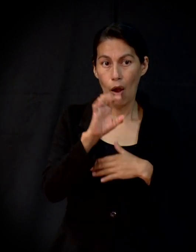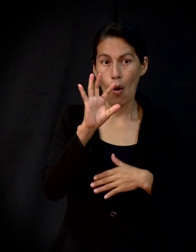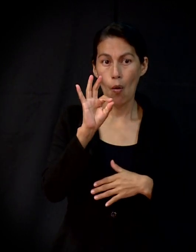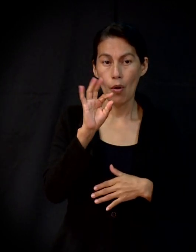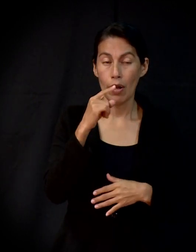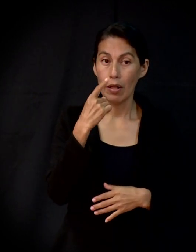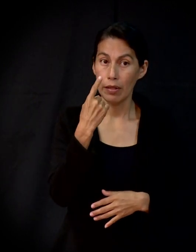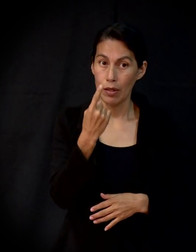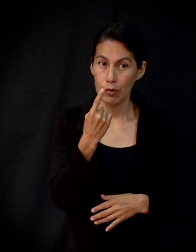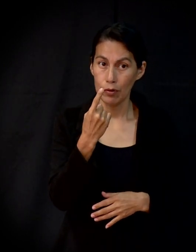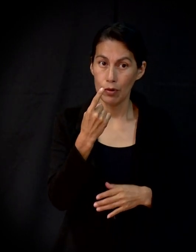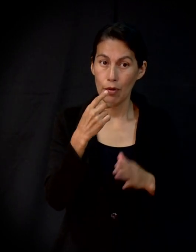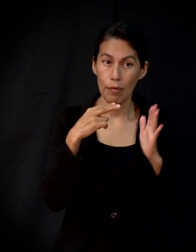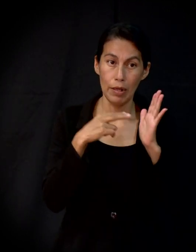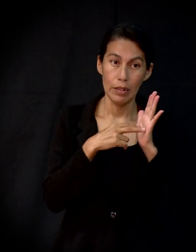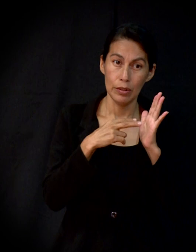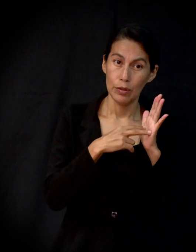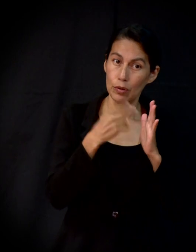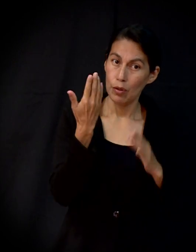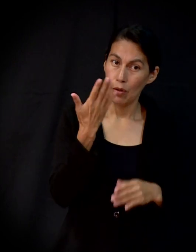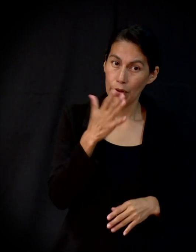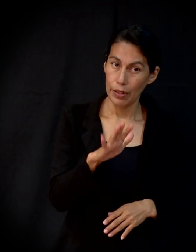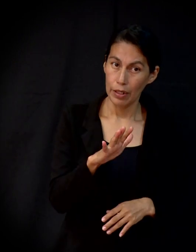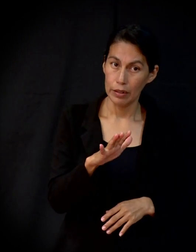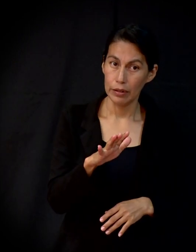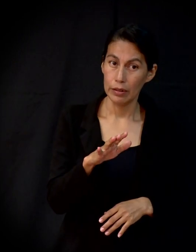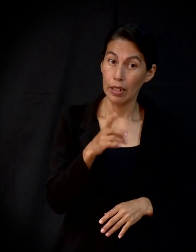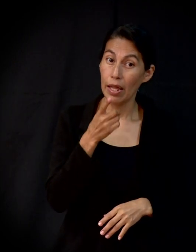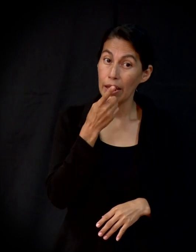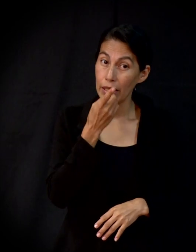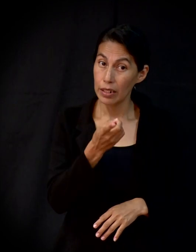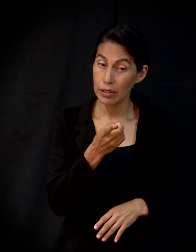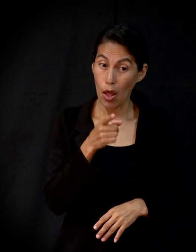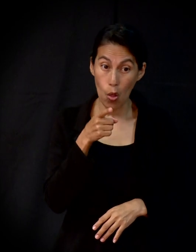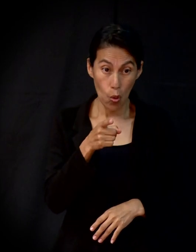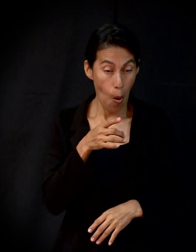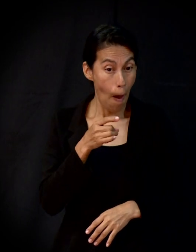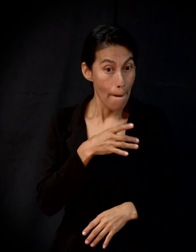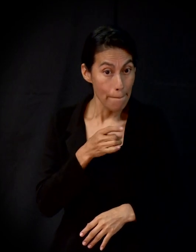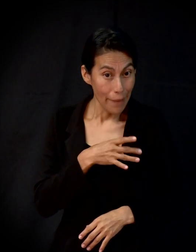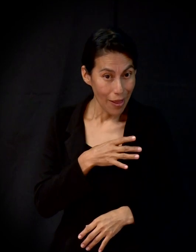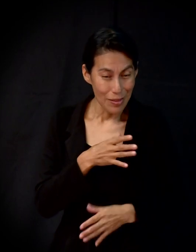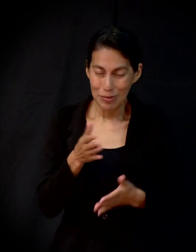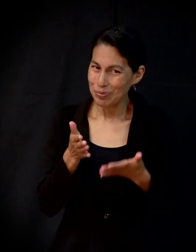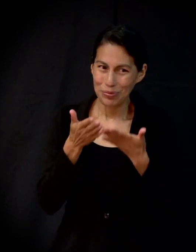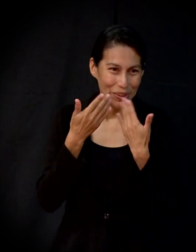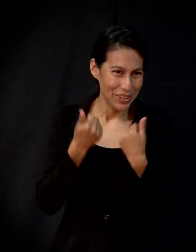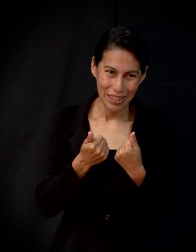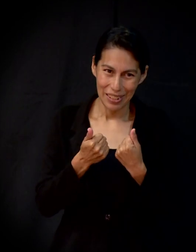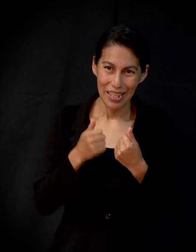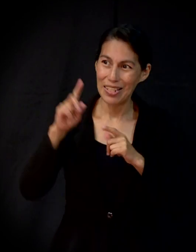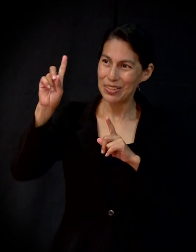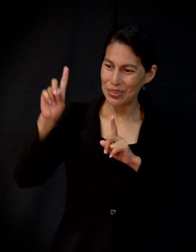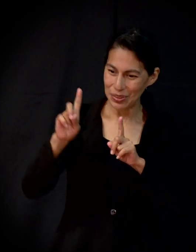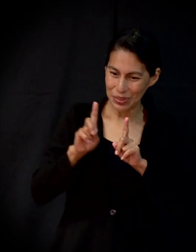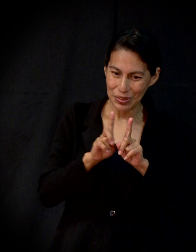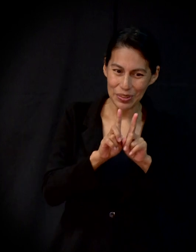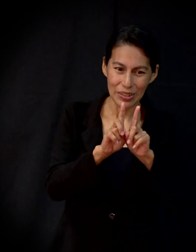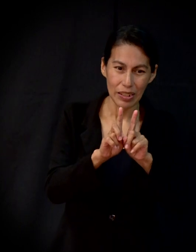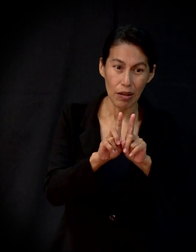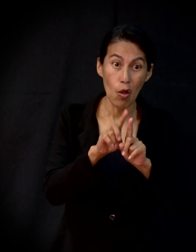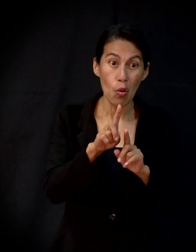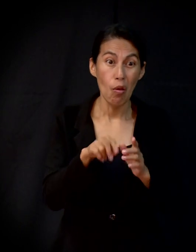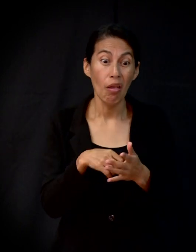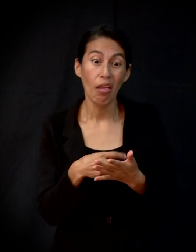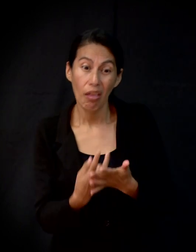capítulo 41, el versículo 10. Dice: no temas, porque yo estoy contigo.